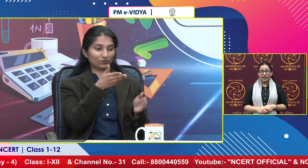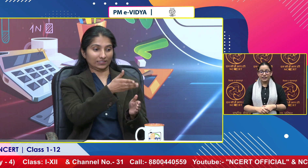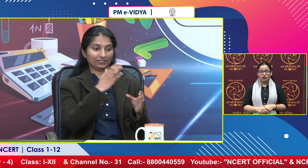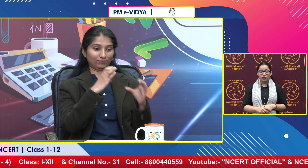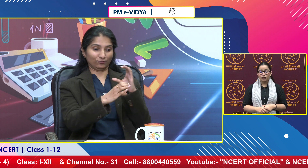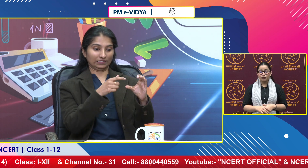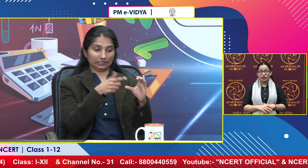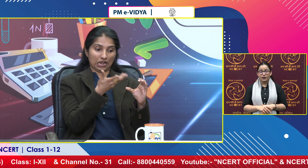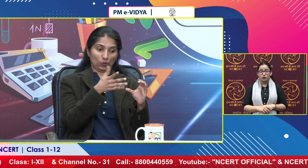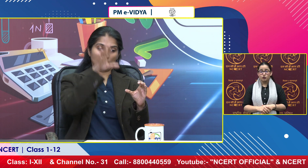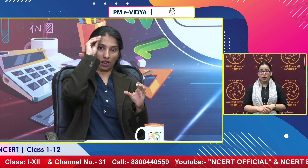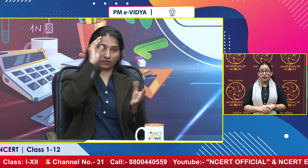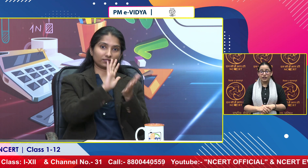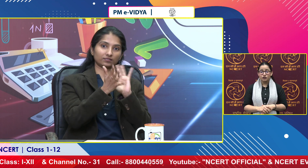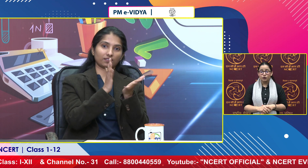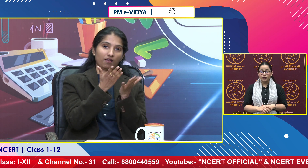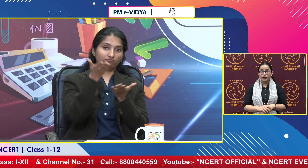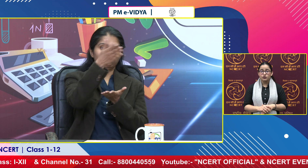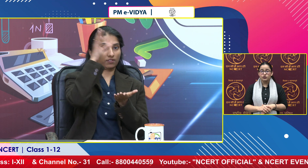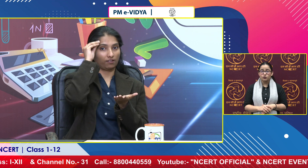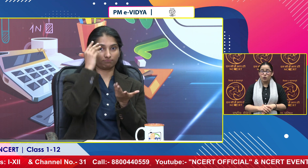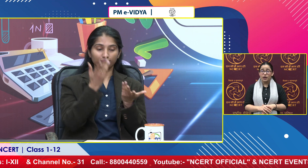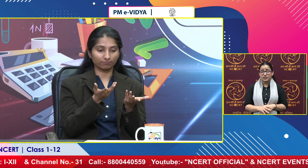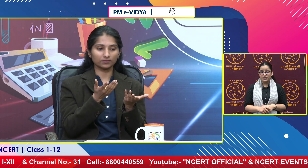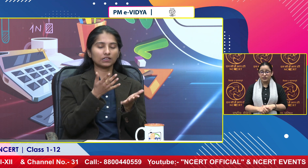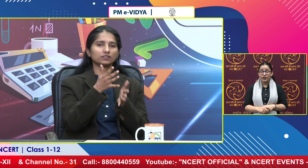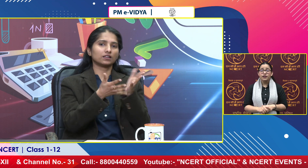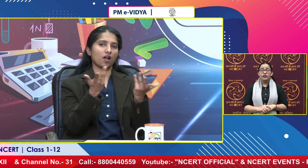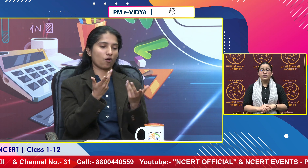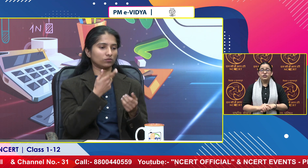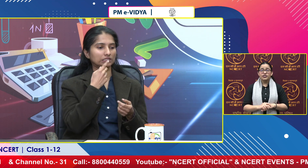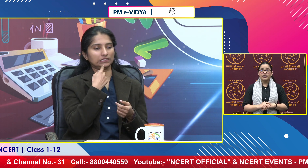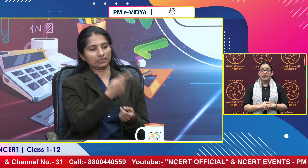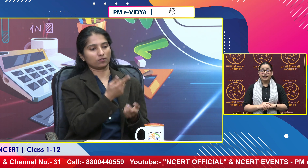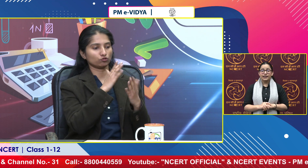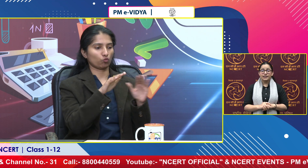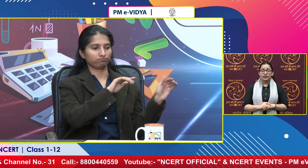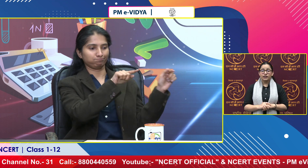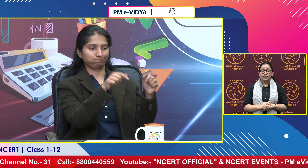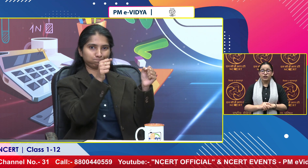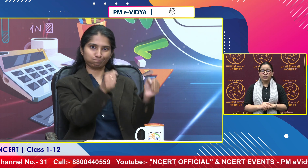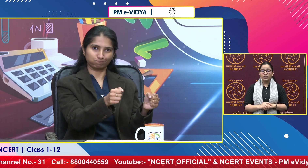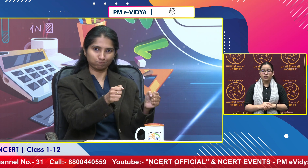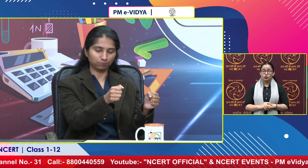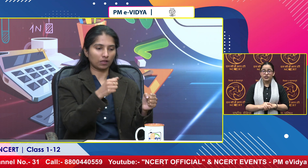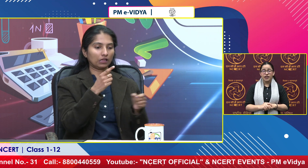साइन आप देखेंगे टीचर और स्टूडेंट के बीच में जो कम्युनिकेशन हो रही है उसको भी आप सीख सकते हैं। जैसे कि साइन कैसे